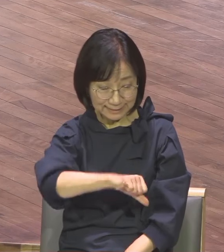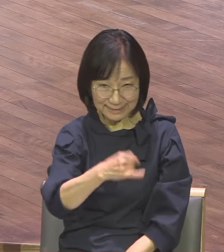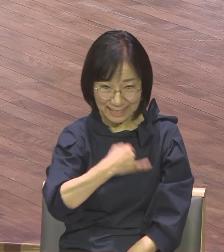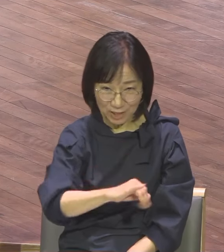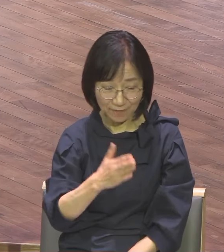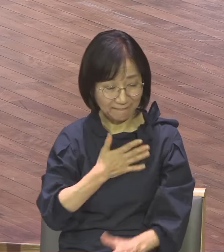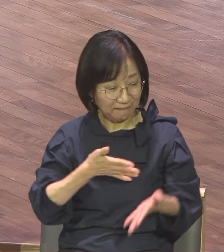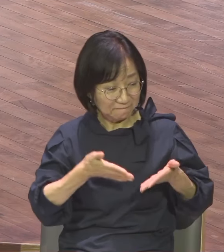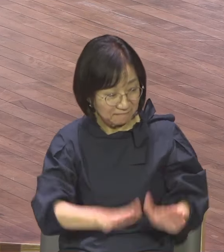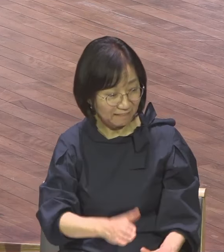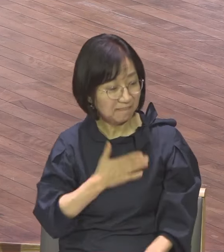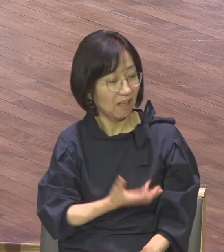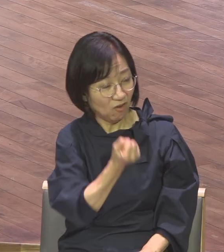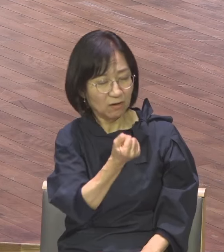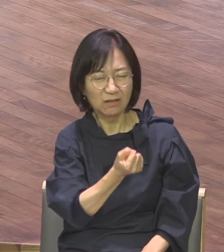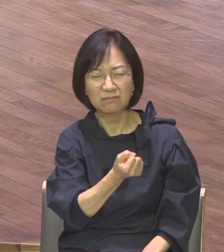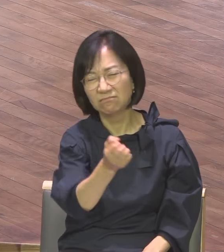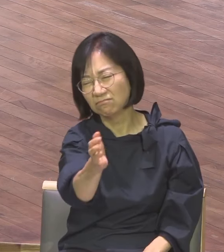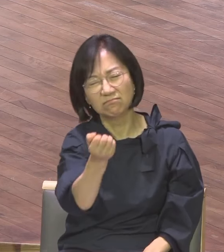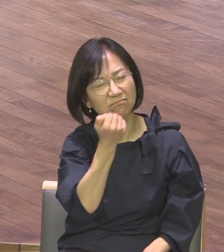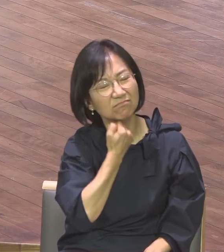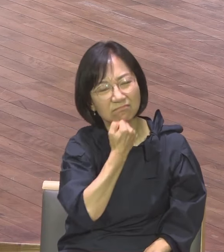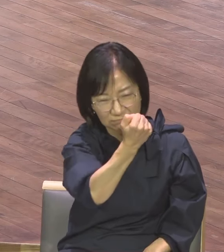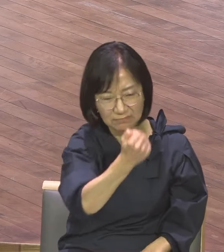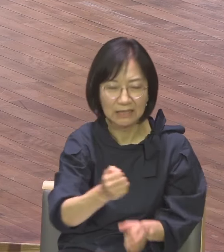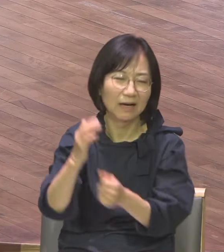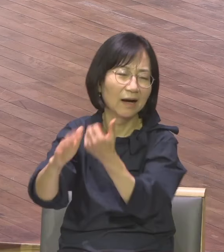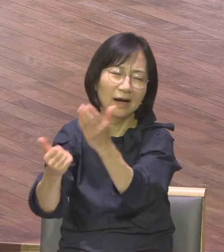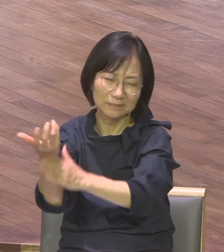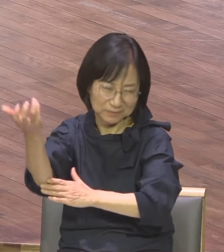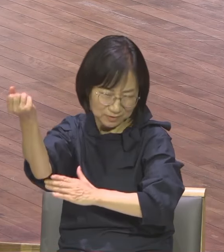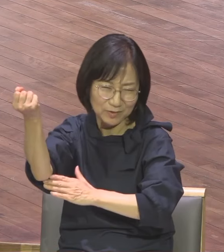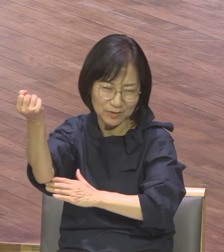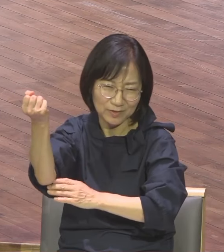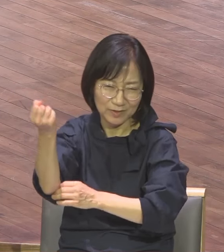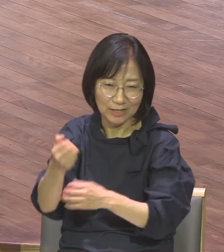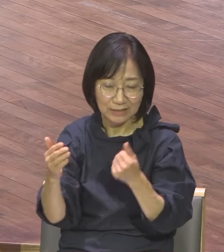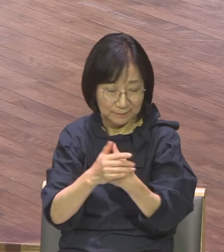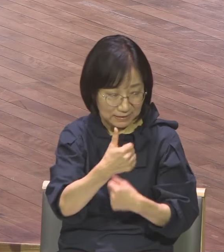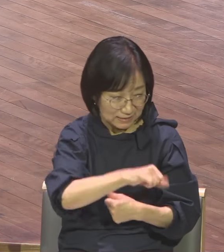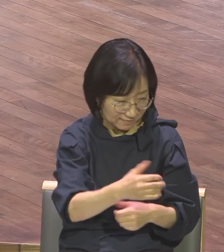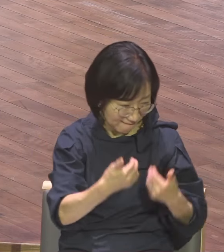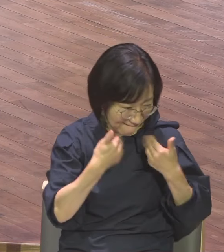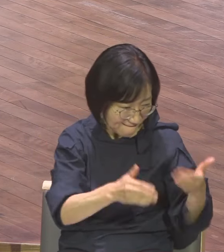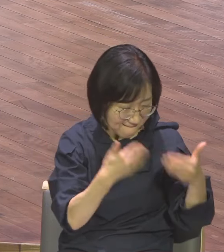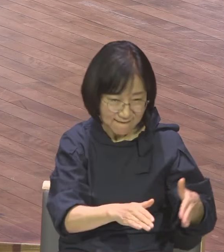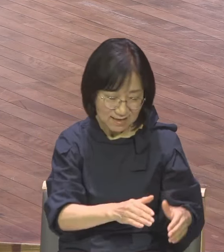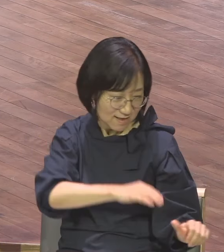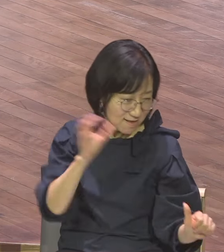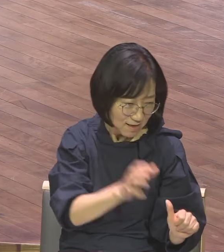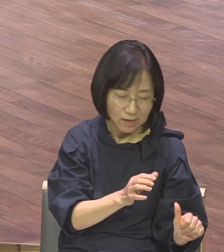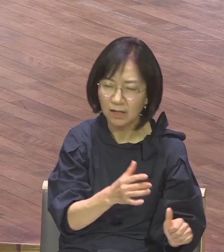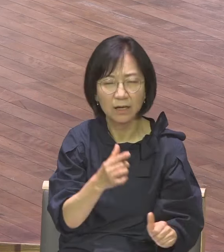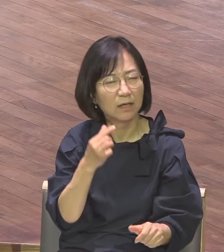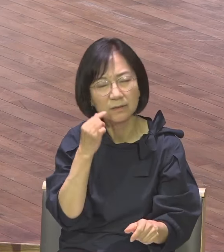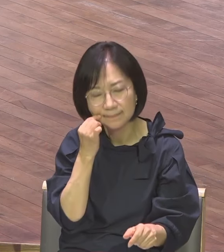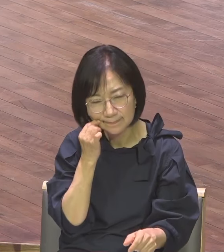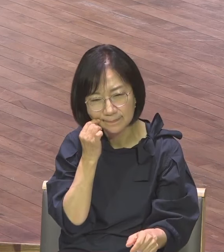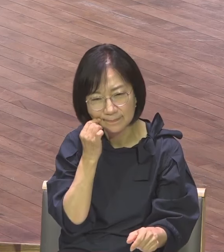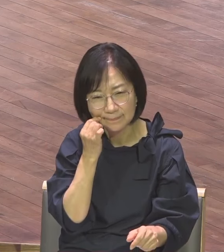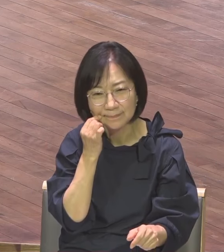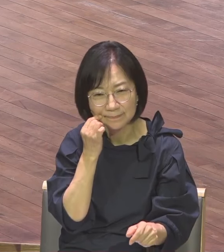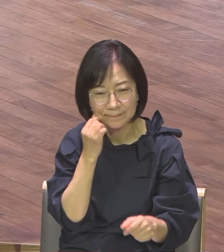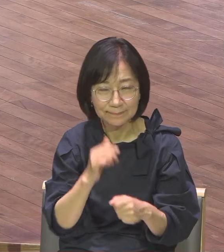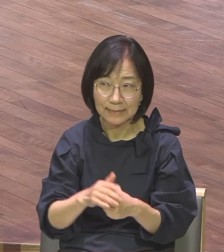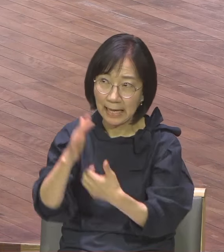아니에요. 하나님의 기업이에요. 하나님의 자녀예요. 절대로 인격적으로 말 함부로 하면 안 돼요. 행동도 함부로 하면 그대로 두고 하나님 기도